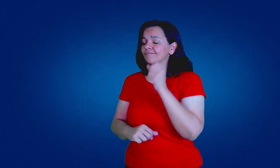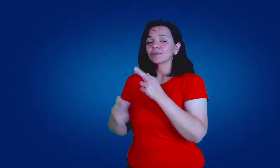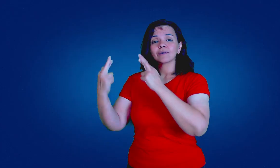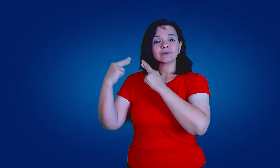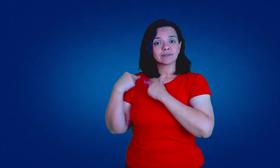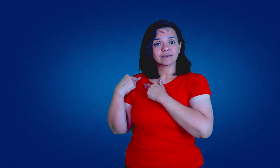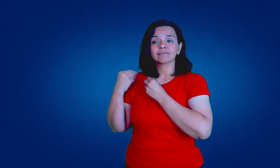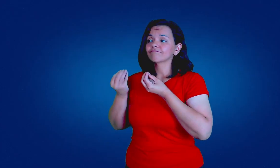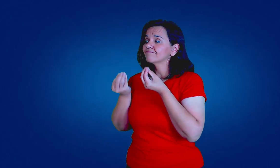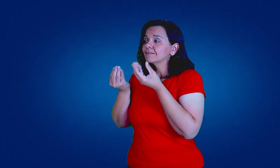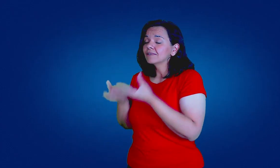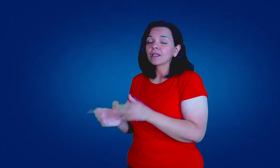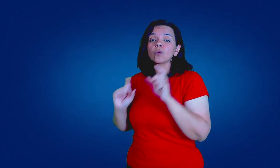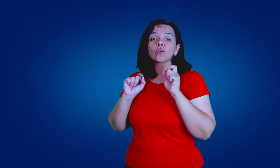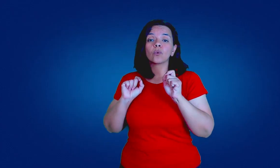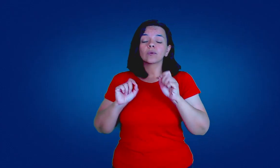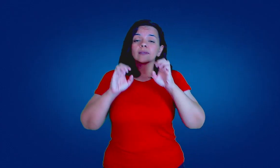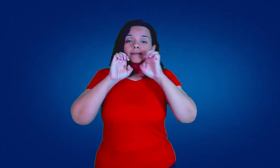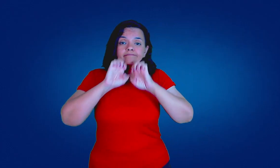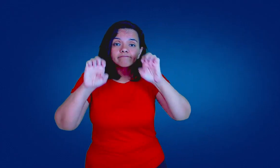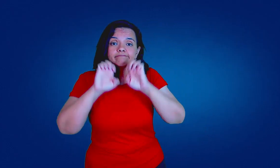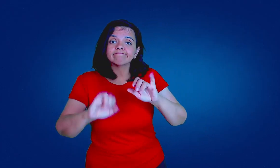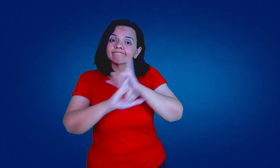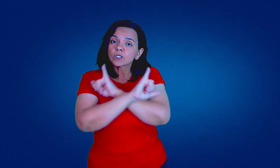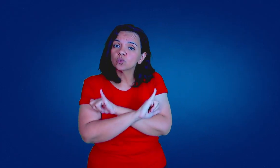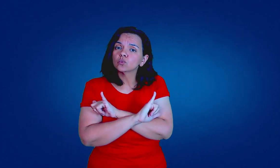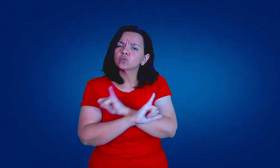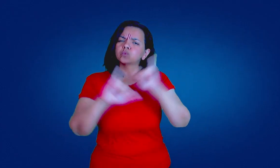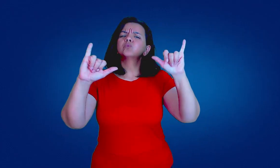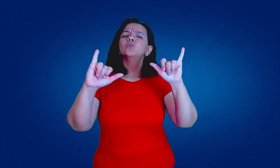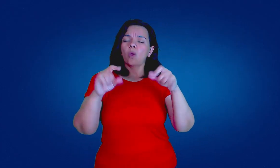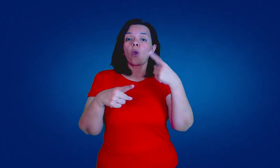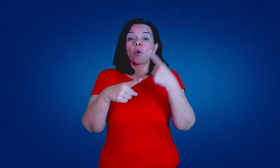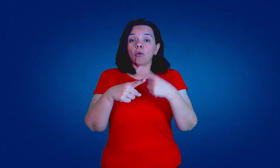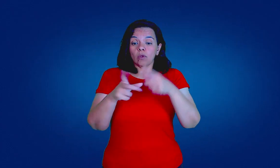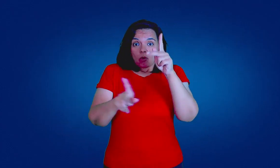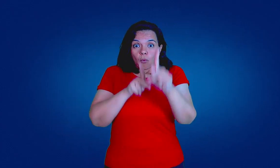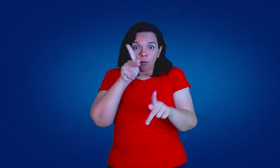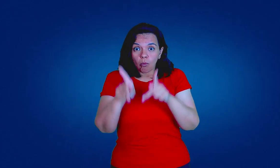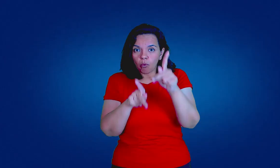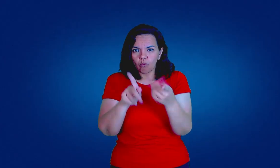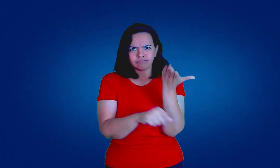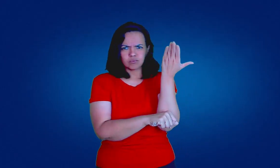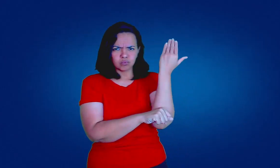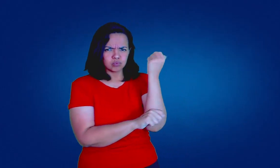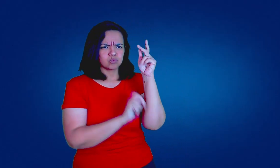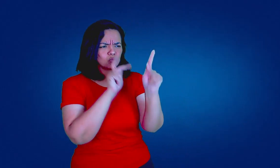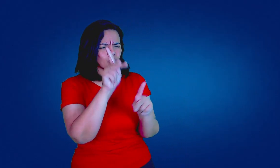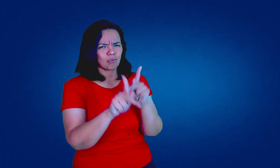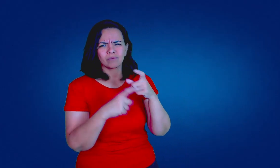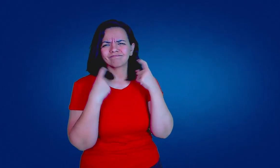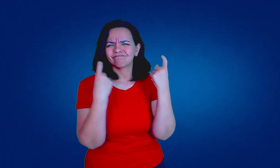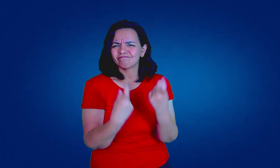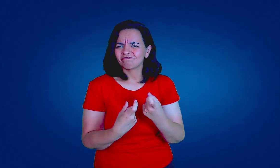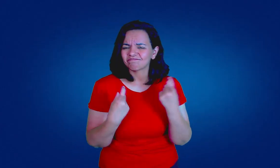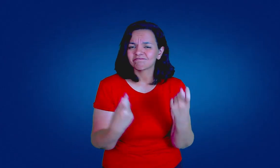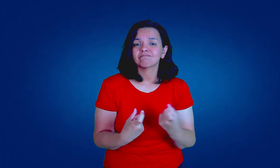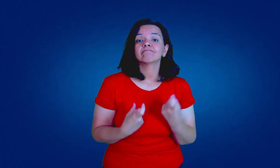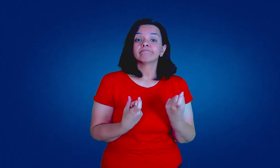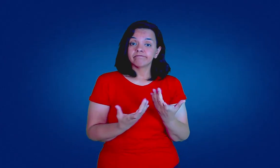da vida dele. Deus o escolheu e deu uma grande responsabilidade de ensinar o Evangelho para um